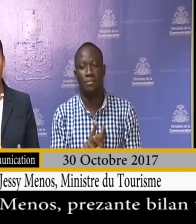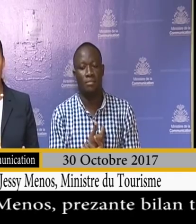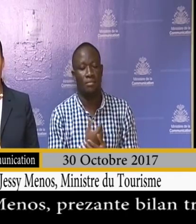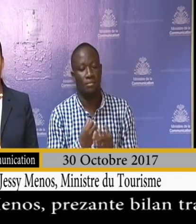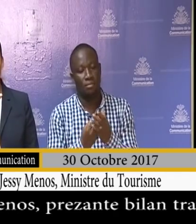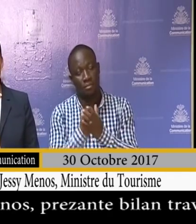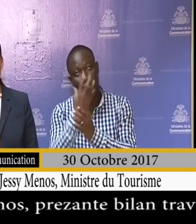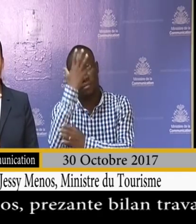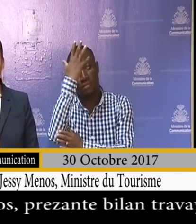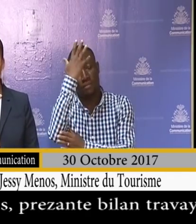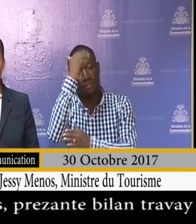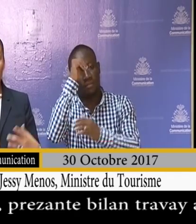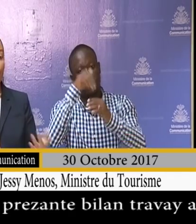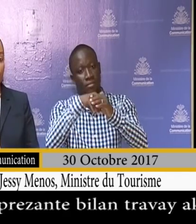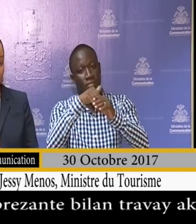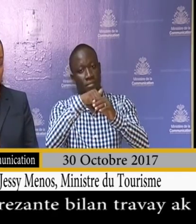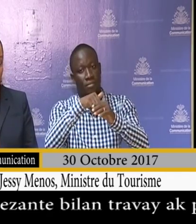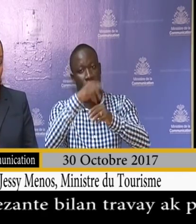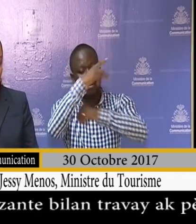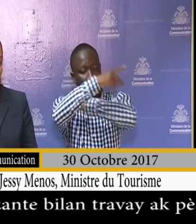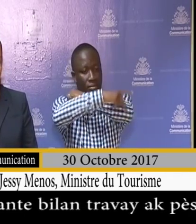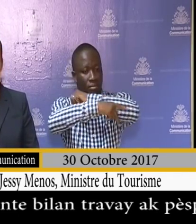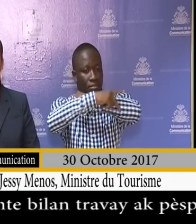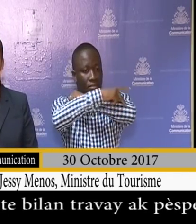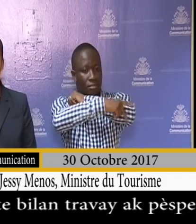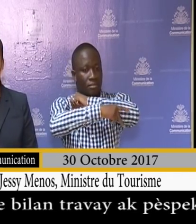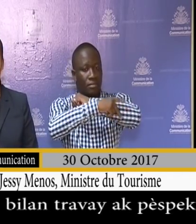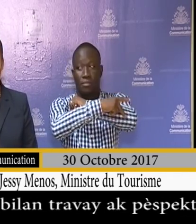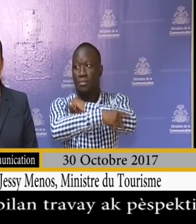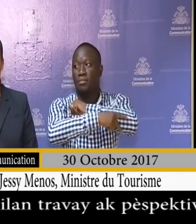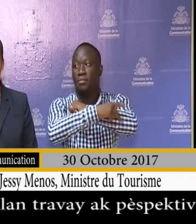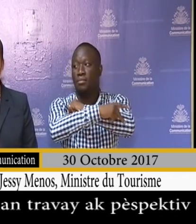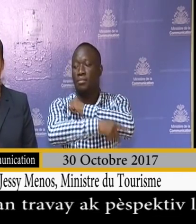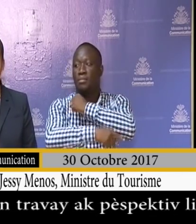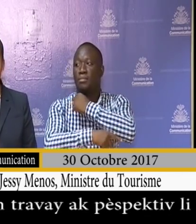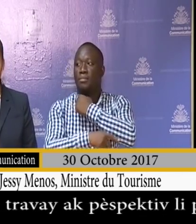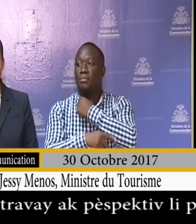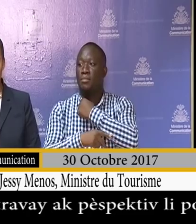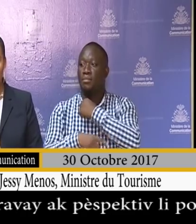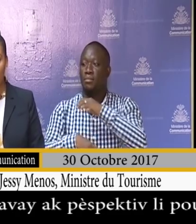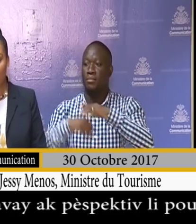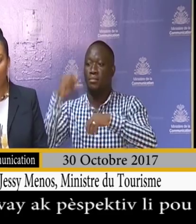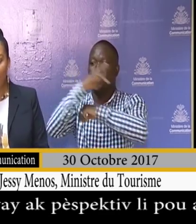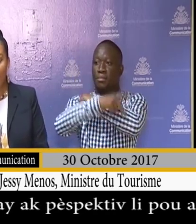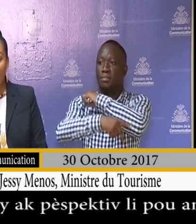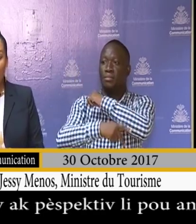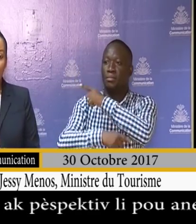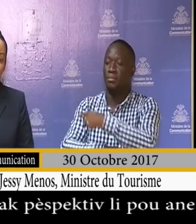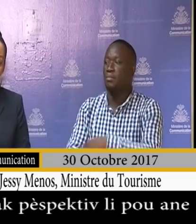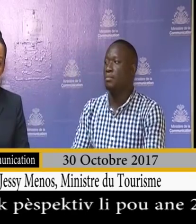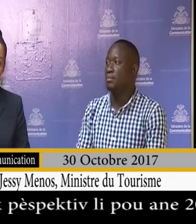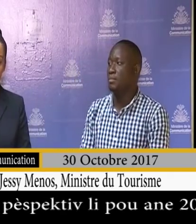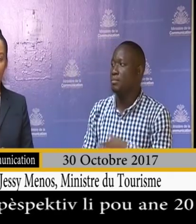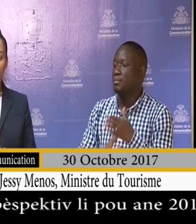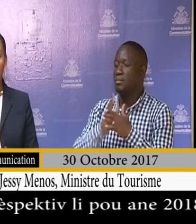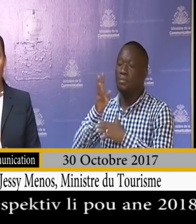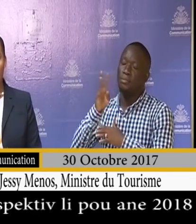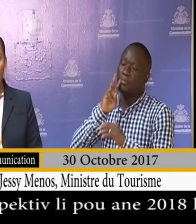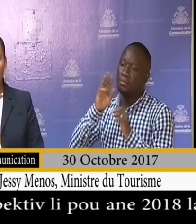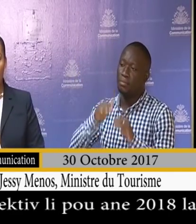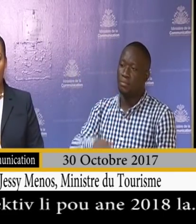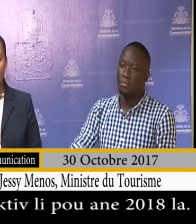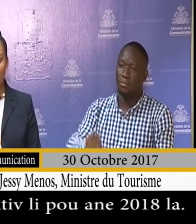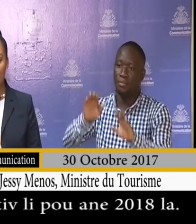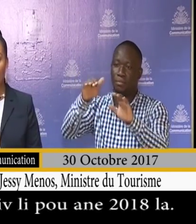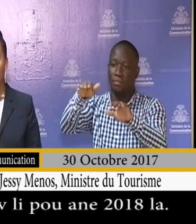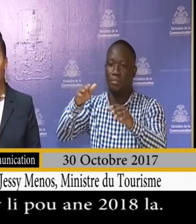que nous grandissons au niveau de la province, parce que son monde qui sont dans la province aussi et tout. À part l'an mai, sous